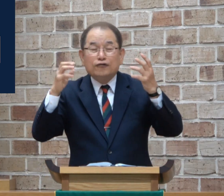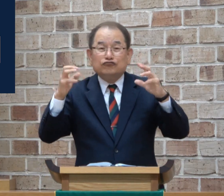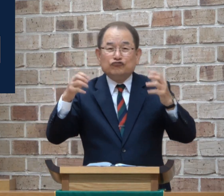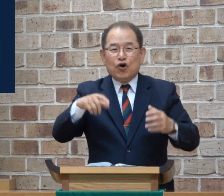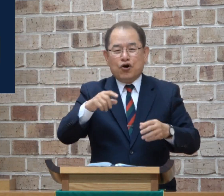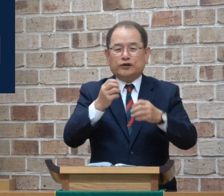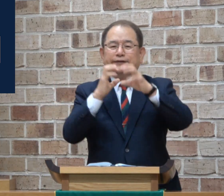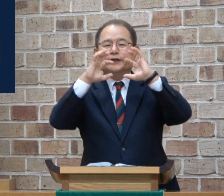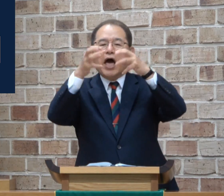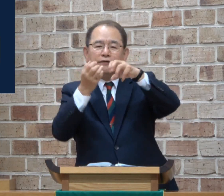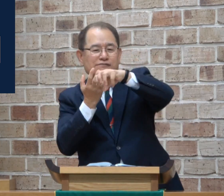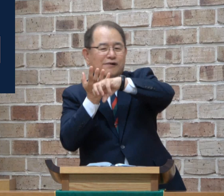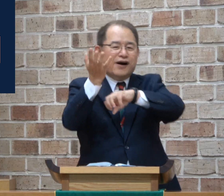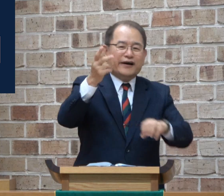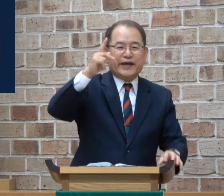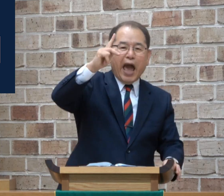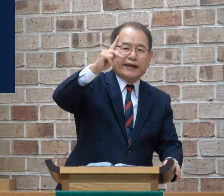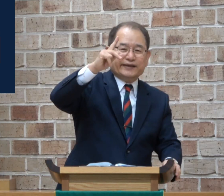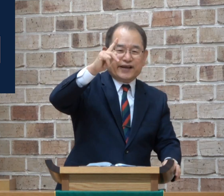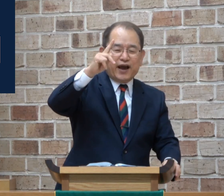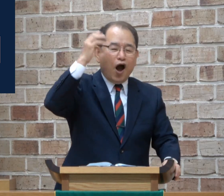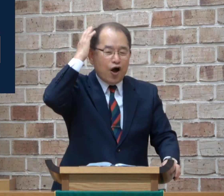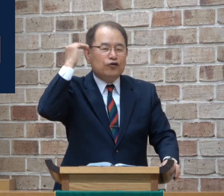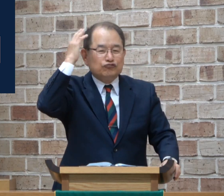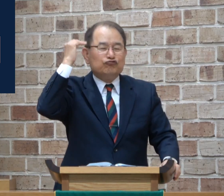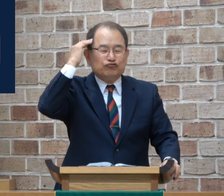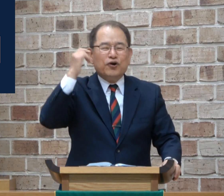우리나라가 세계에 수출하는 것들이 많이 있습니다. K-팝,